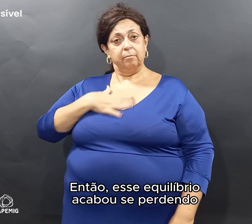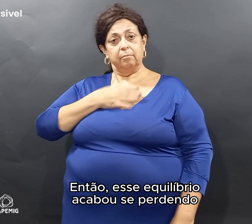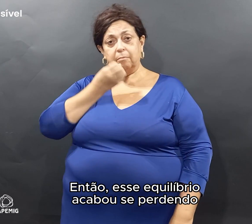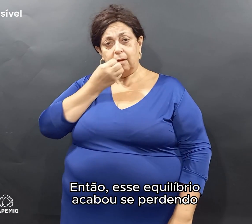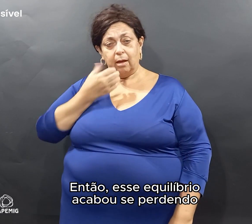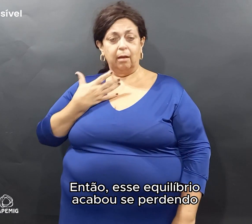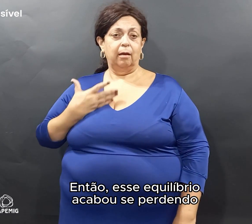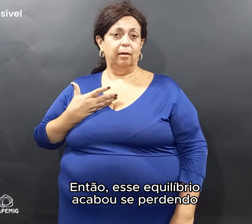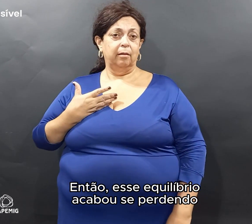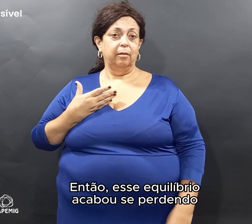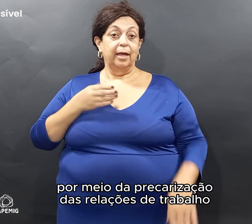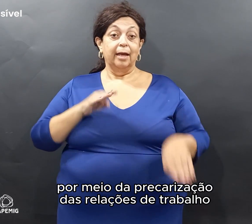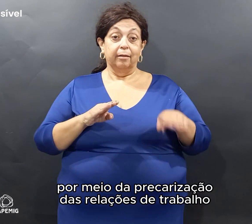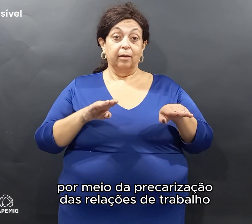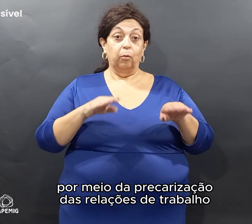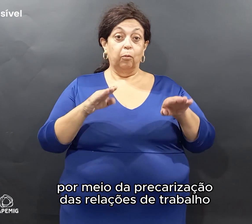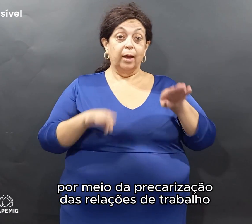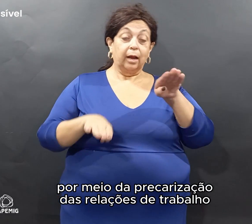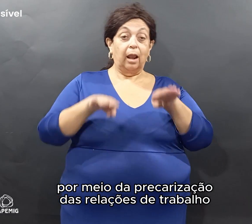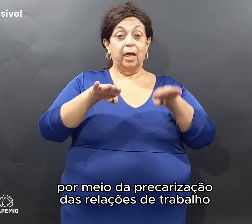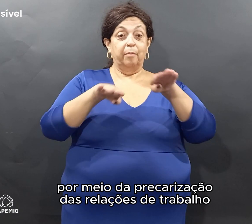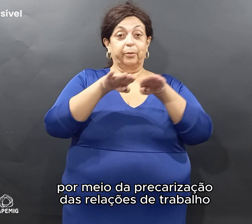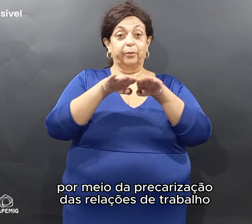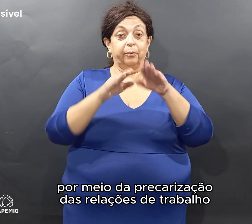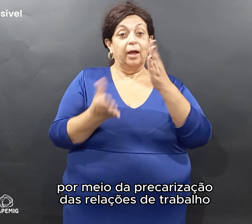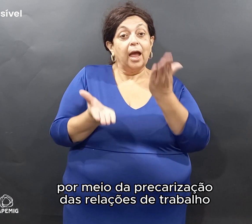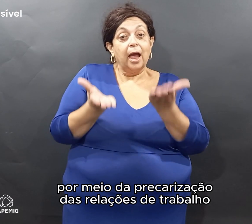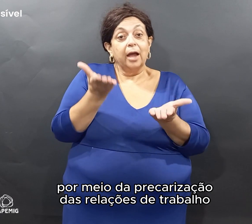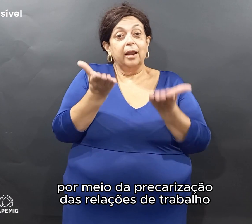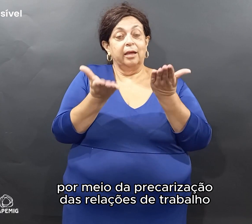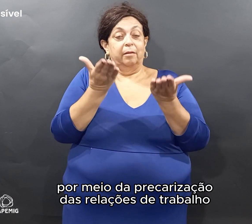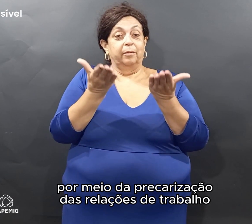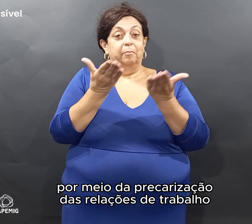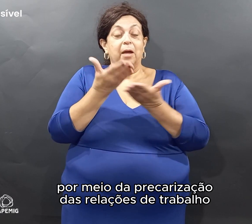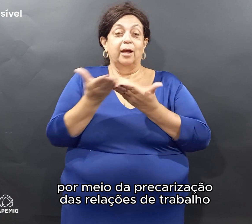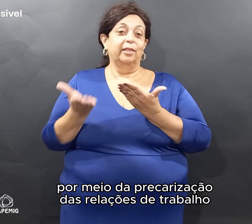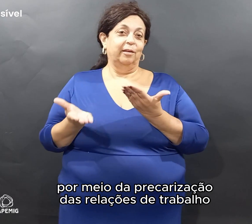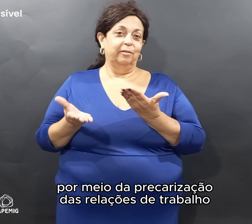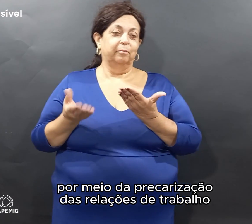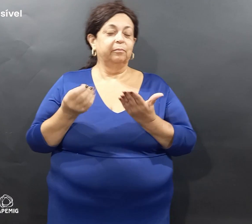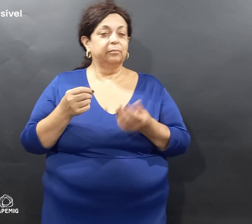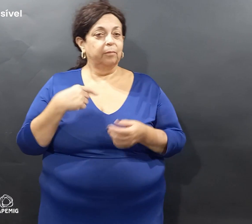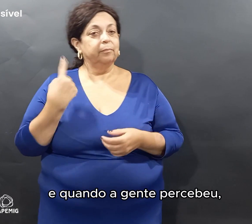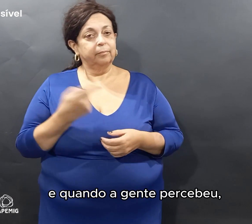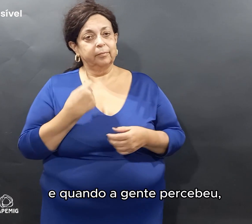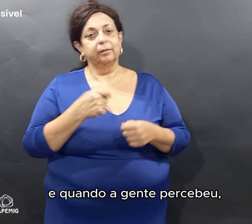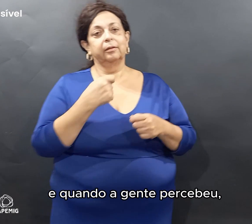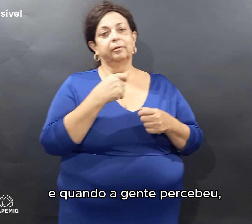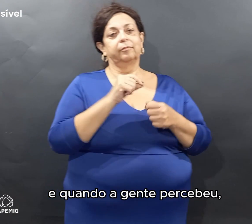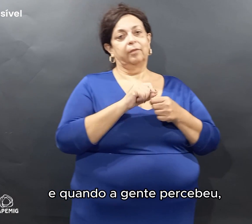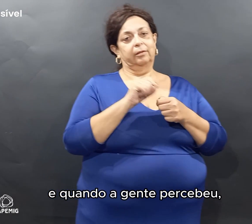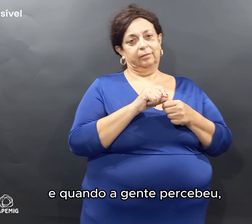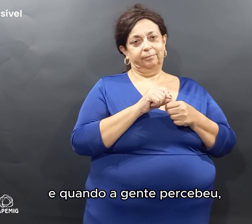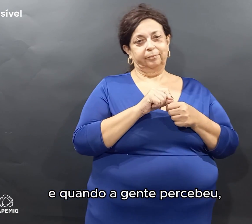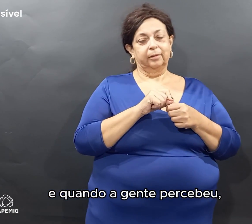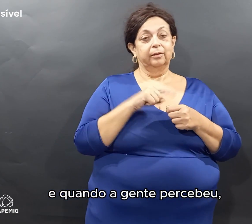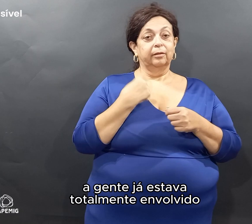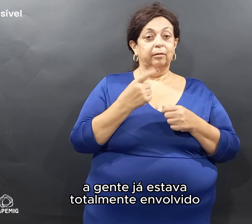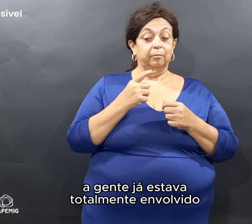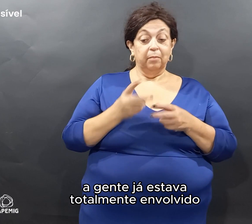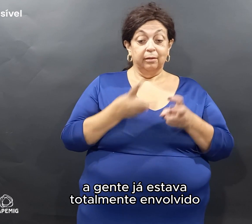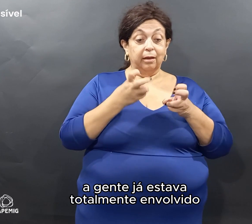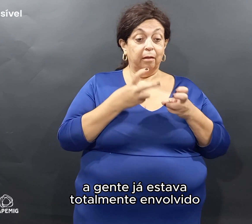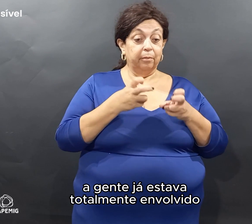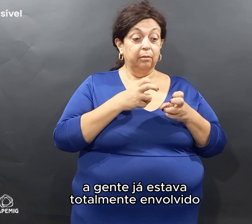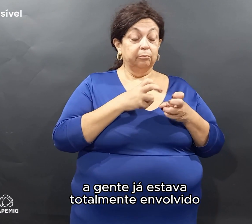esse equilíbrio acabou se perdendo através da precarização, né, das relações de trabalho. E quando a gente percebeu, a